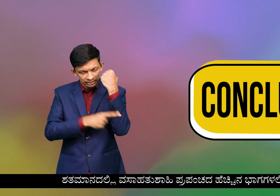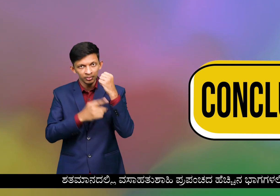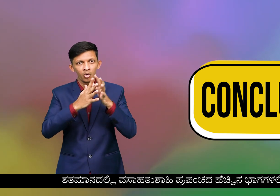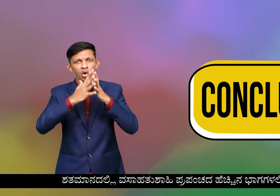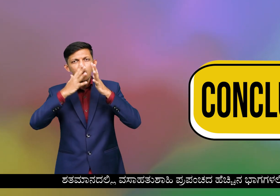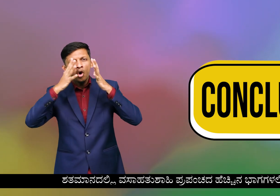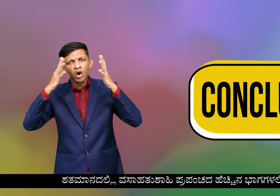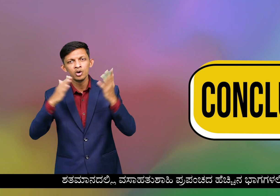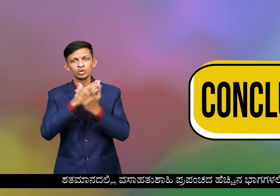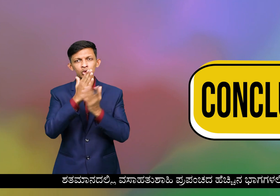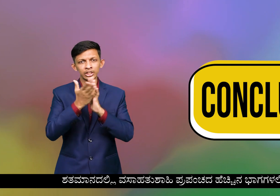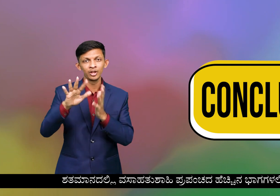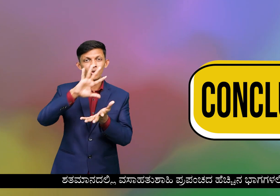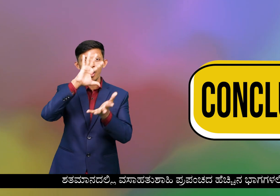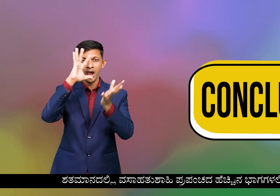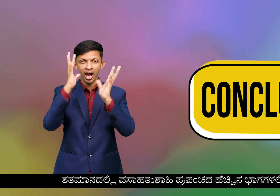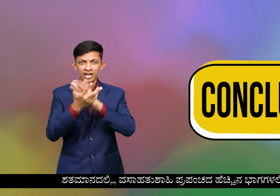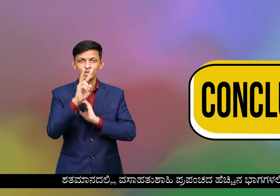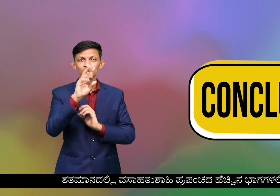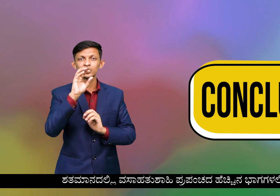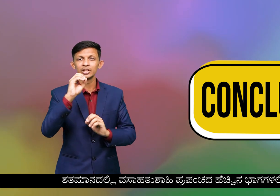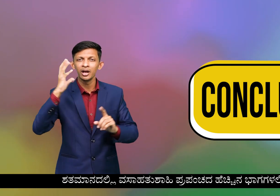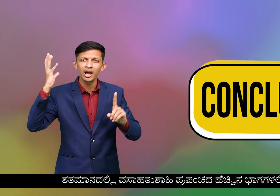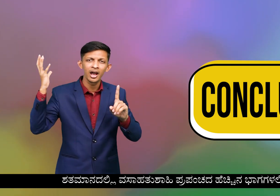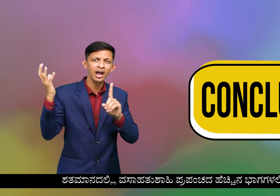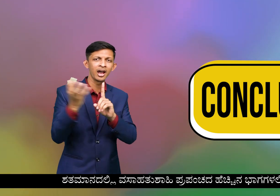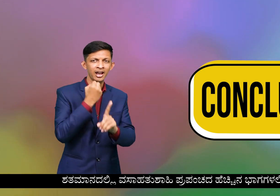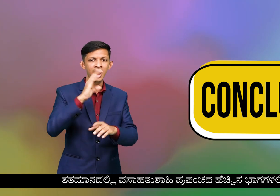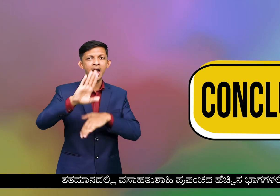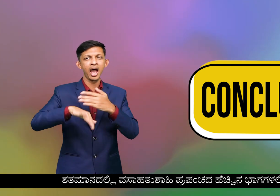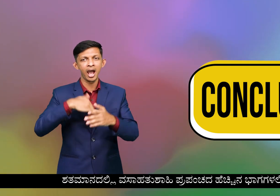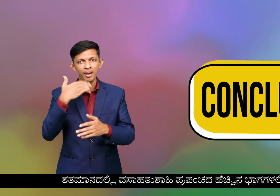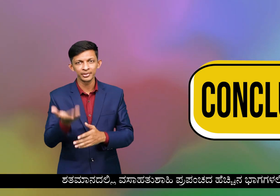ಶತಮಾನದಲ್ಲಿ ವಸಾಹತುಶಾಹಿ ಪ್ರಪಂಚದ ಹೆಚ್ಚಿನ ಭಾಗಗಳಲ್ಲಿ ಕೊನೆಗೊಂಡಿತು.